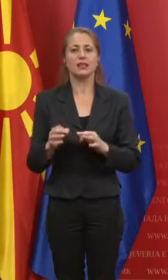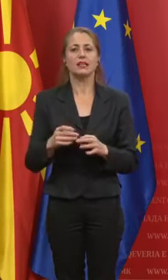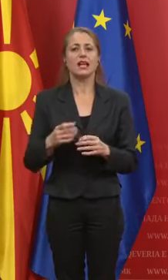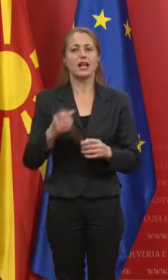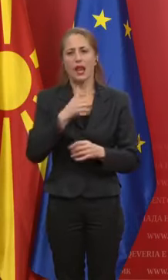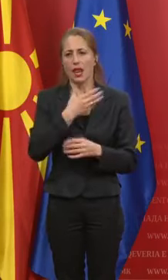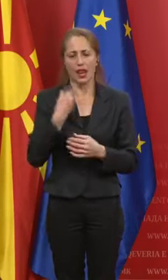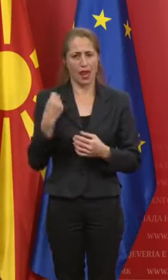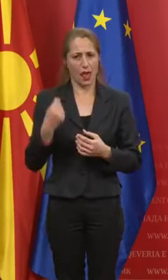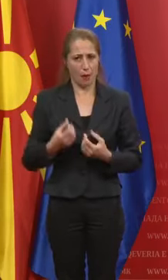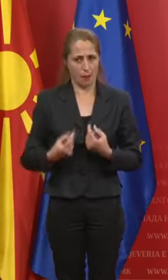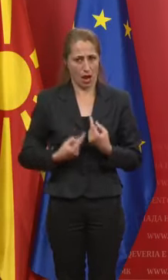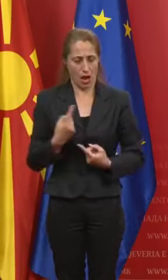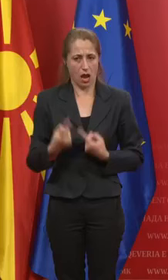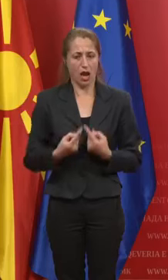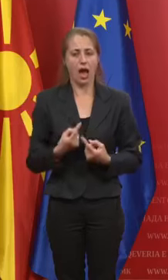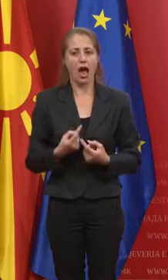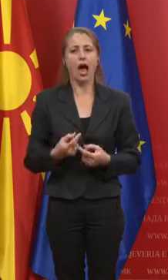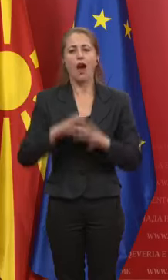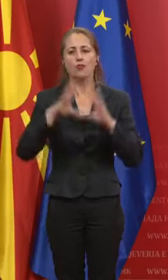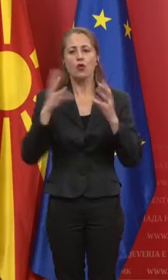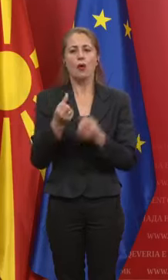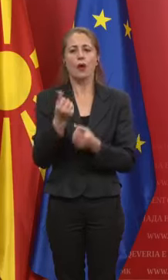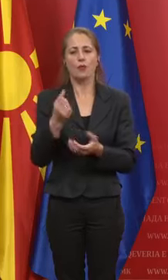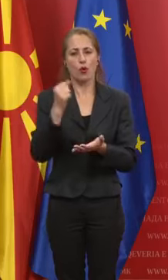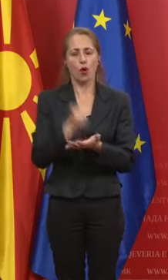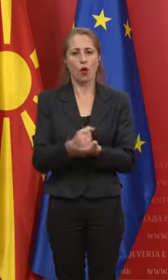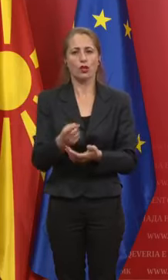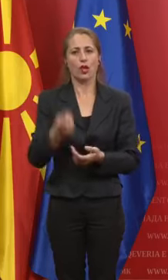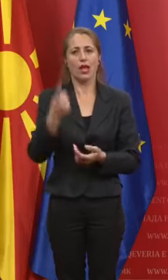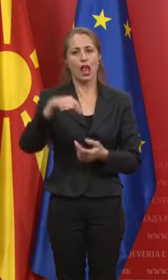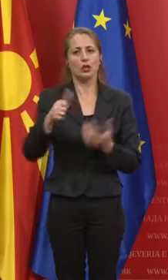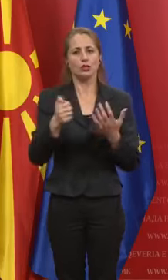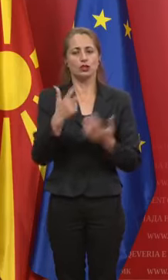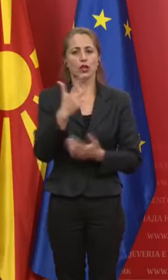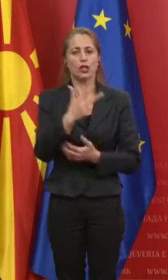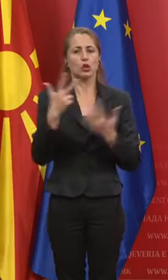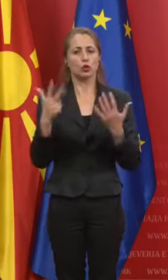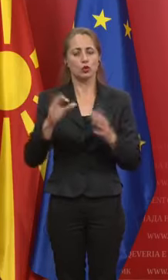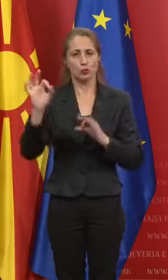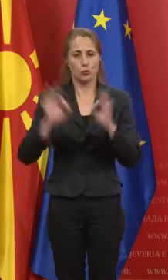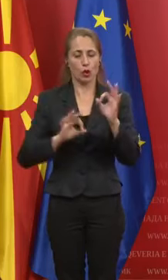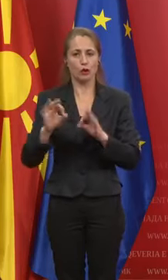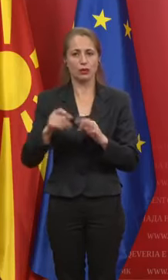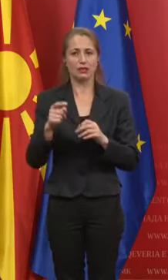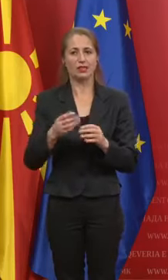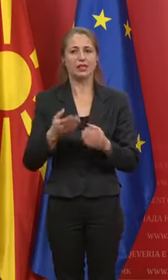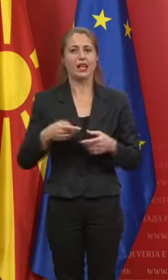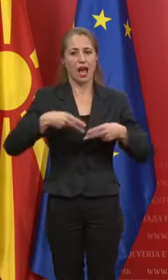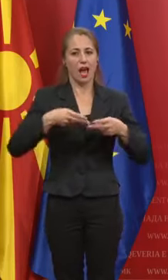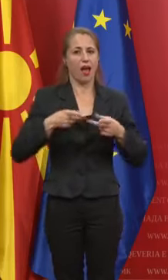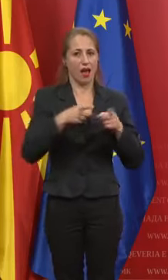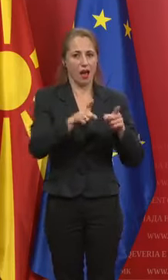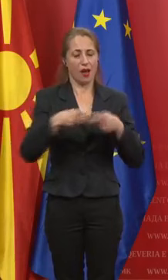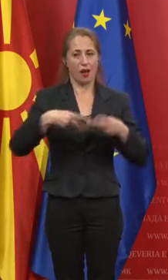асимптоматски случаи, а од вкупниот број на потврдени, тоа се 1638, процентот на хоспитализација е